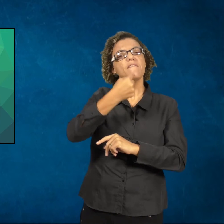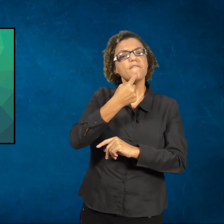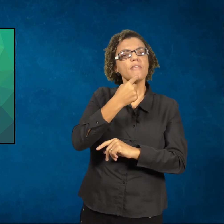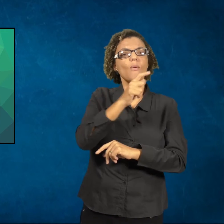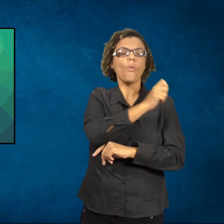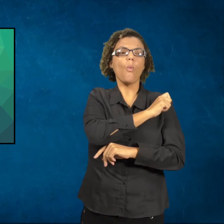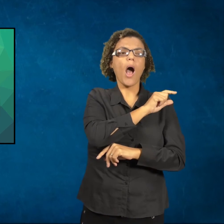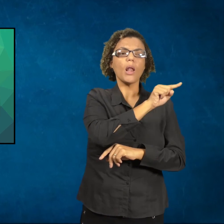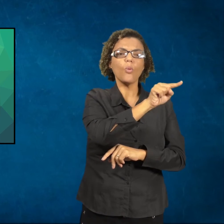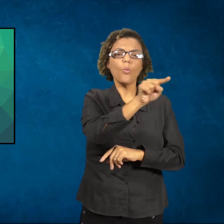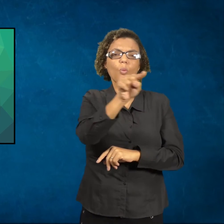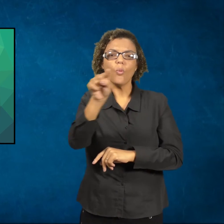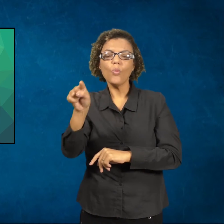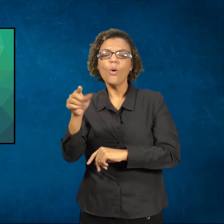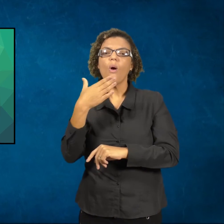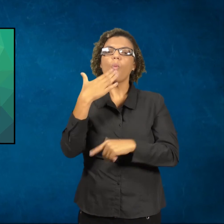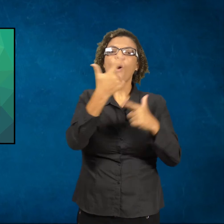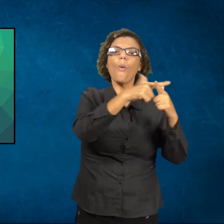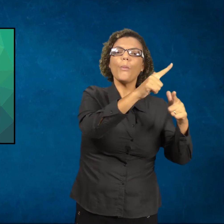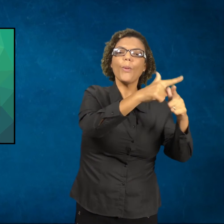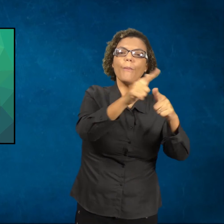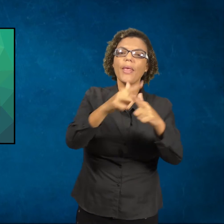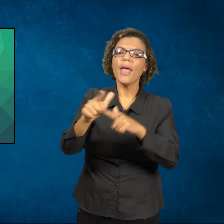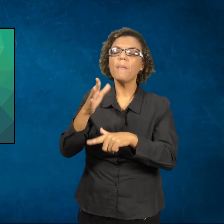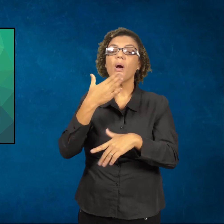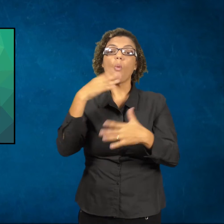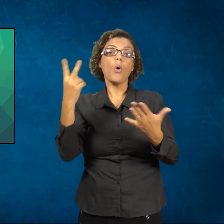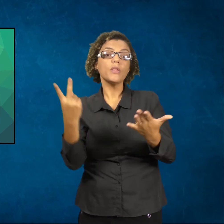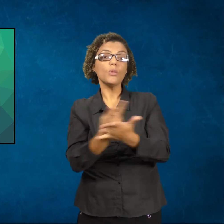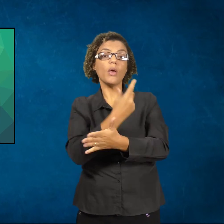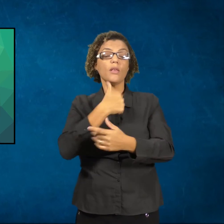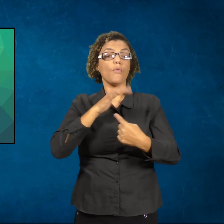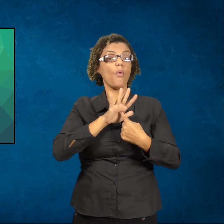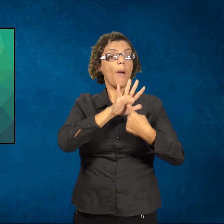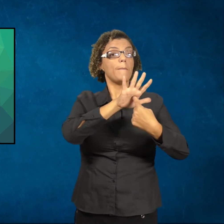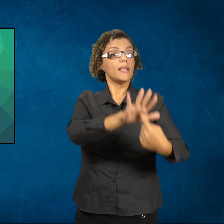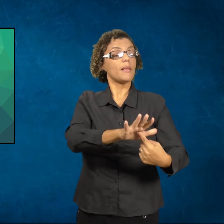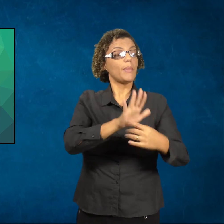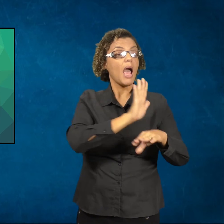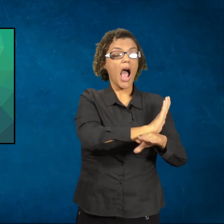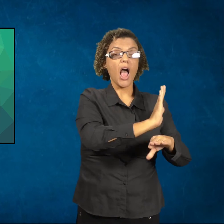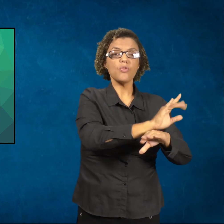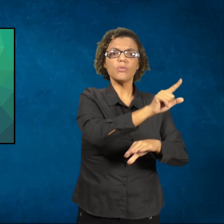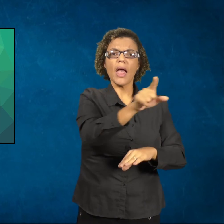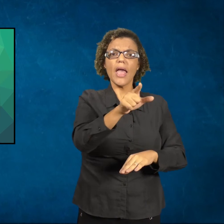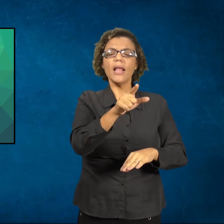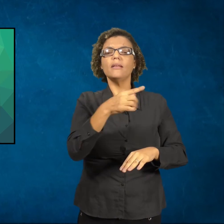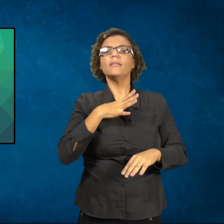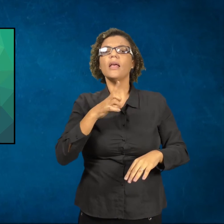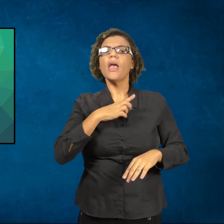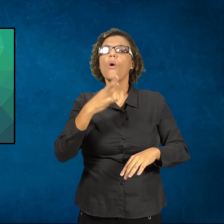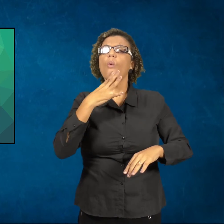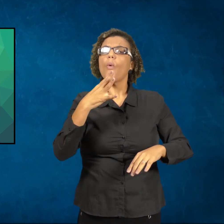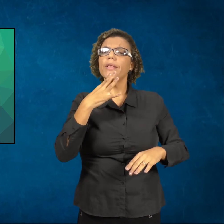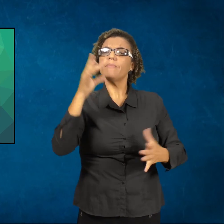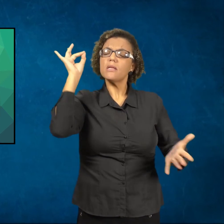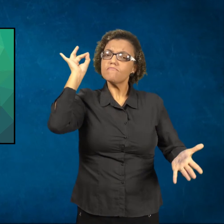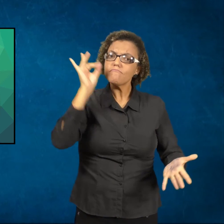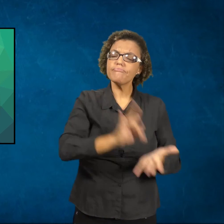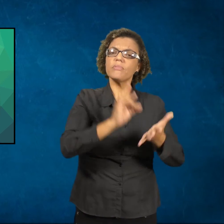problemas que ele vai apresentar para que o conhecimento se torne de fato operatório, para que o conhecimento seja de